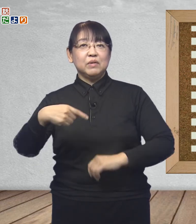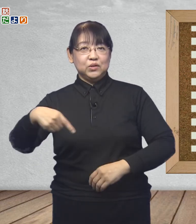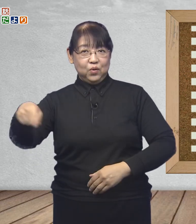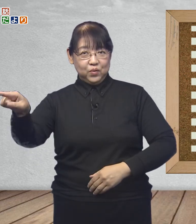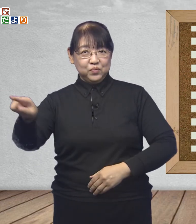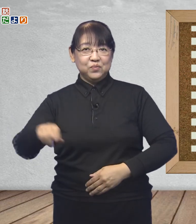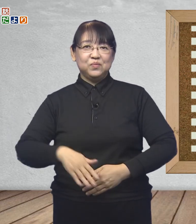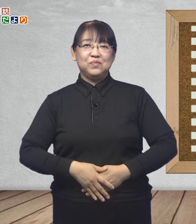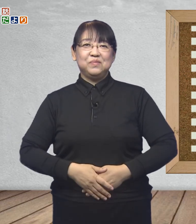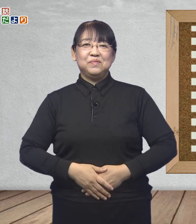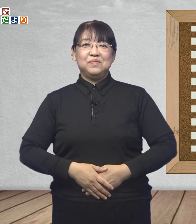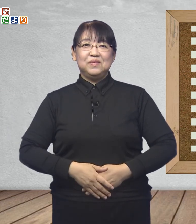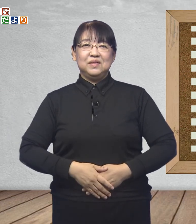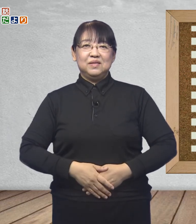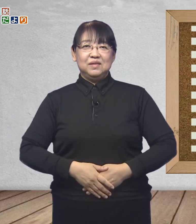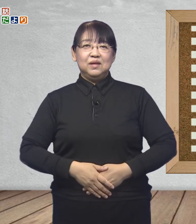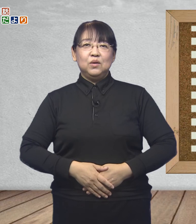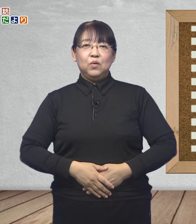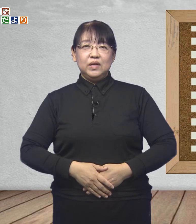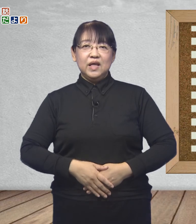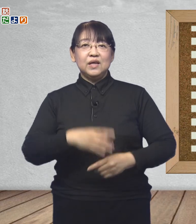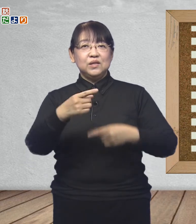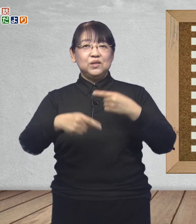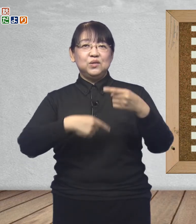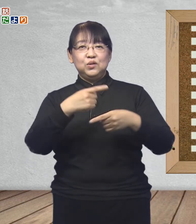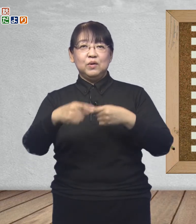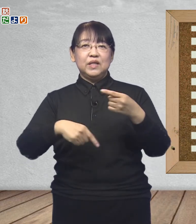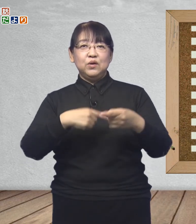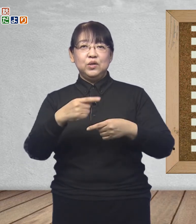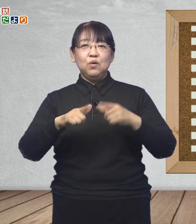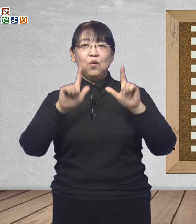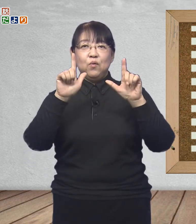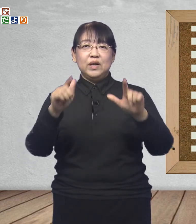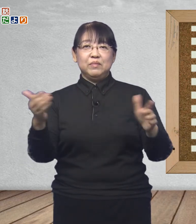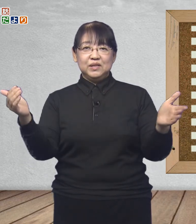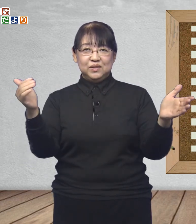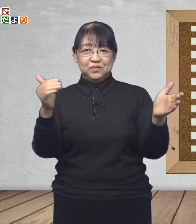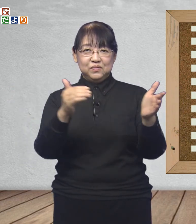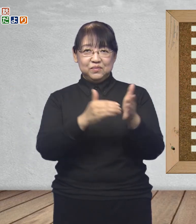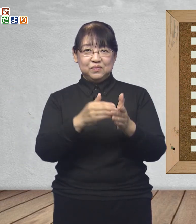ましょう。これで手話だよりを終わります。